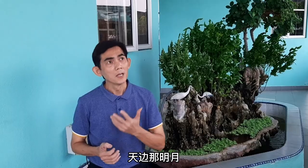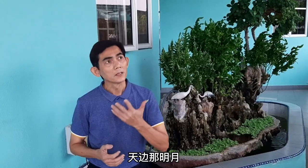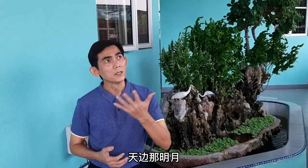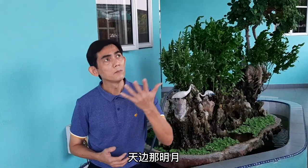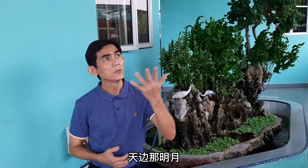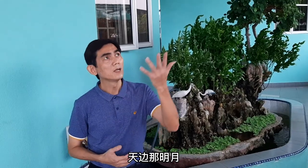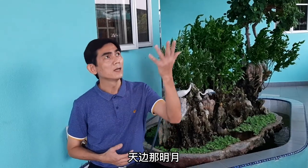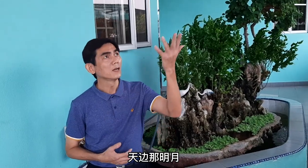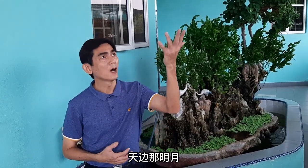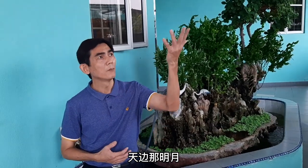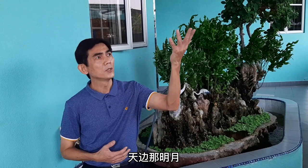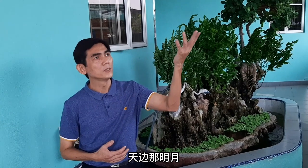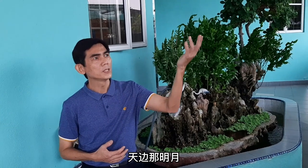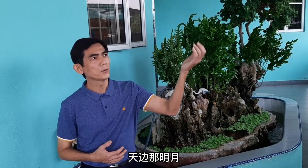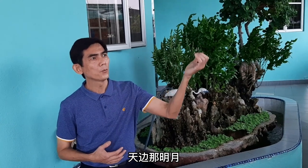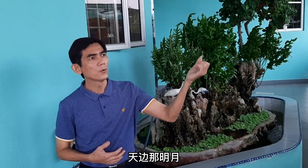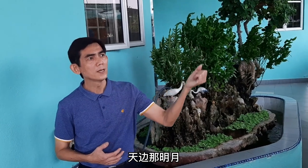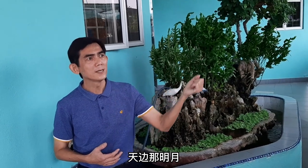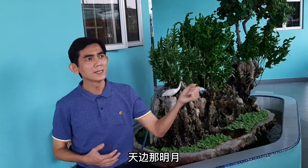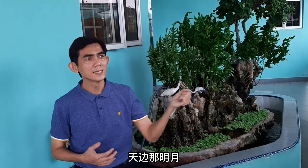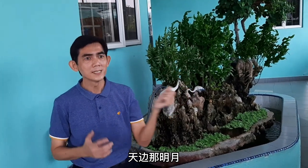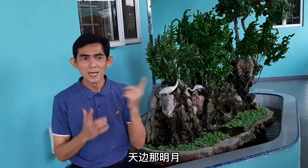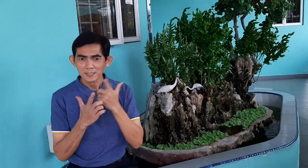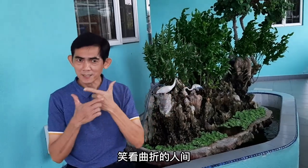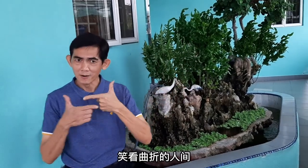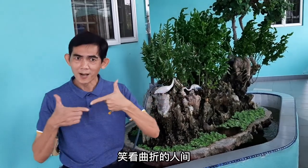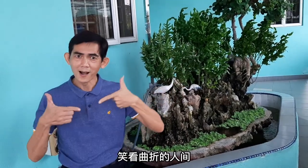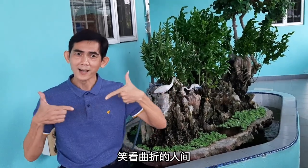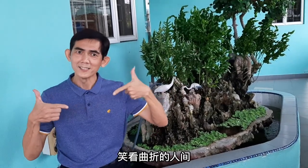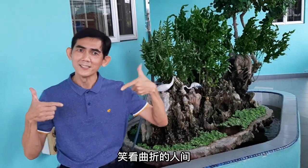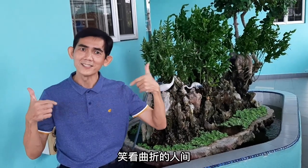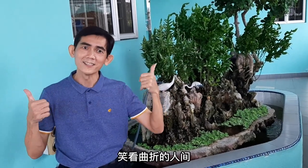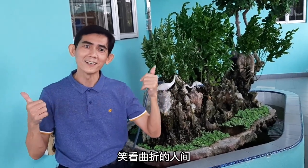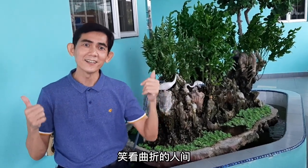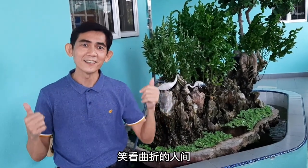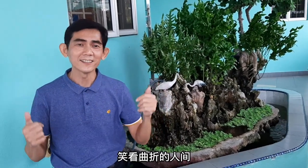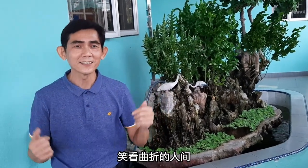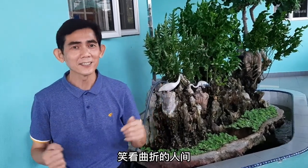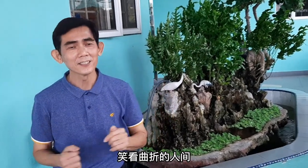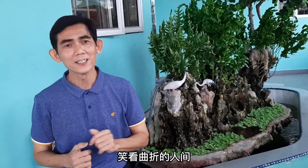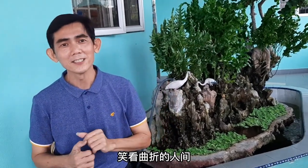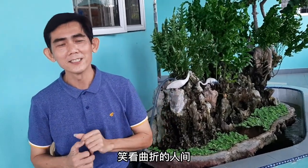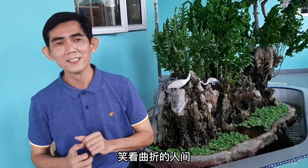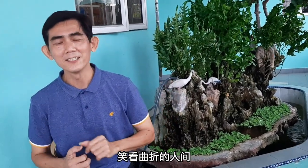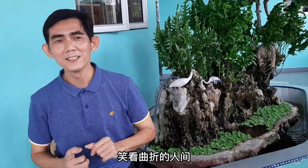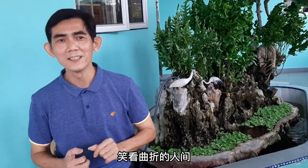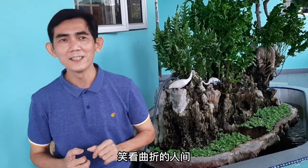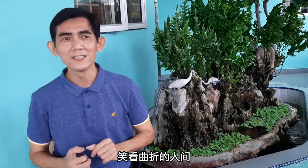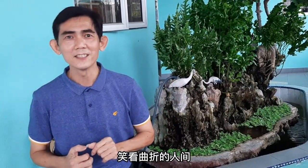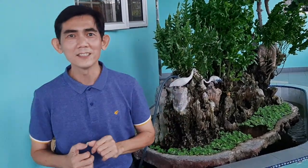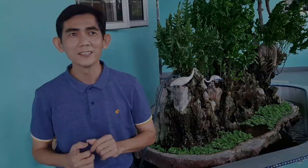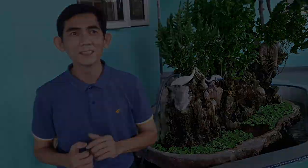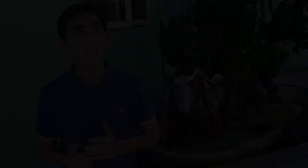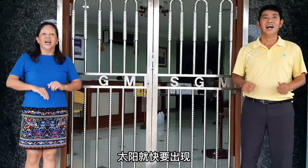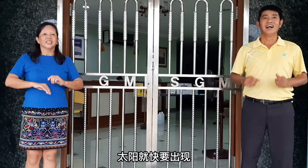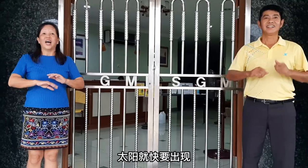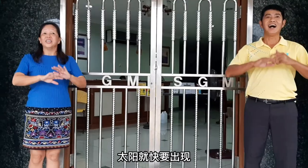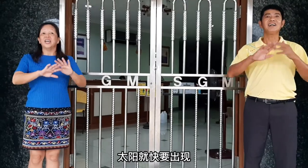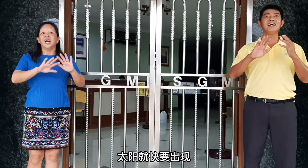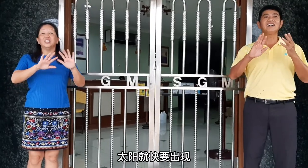天边那明月，笑看起这个人间。 太阳就